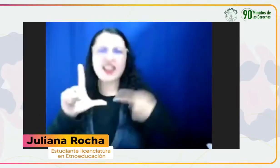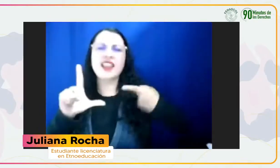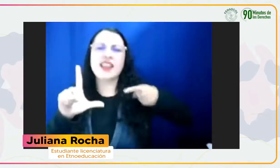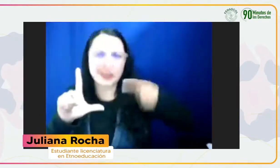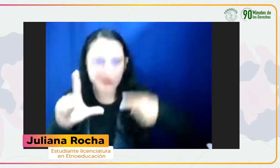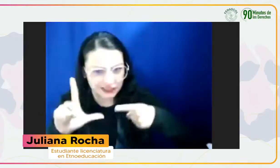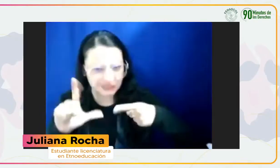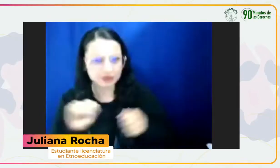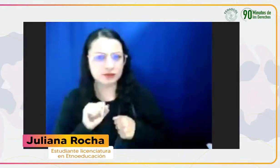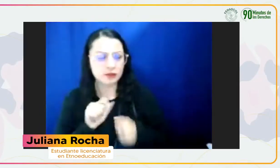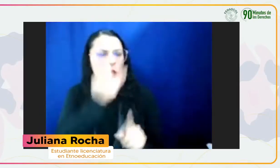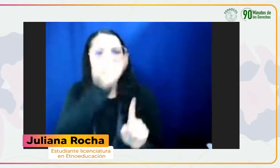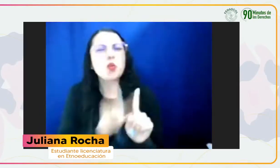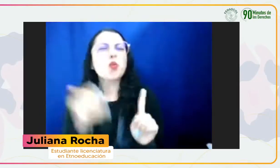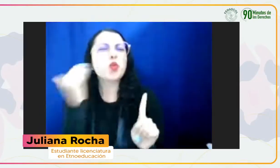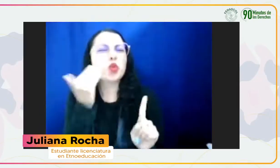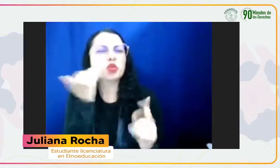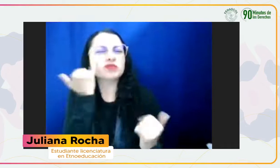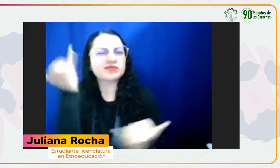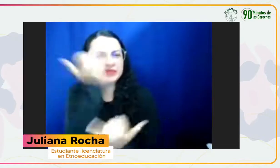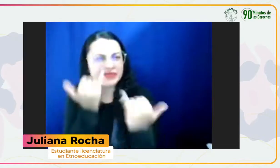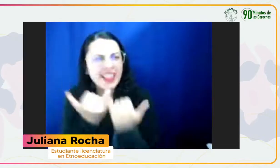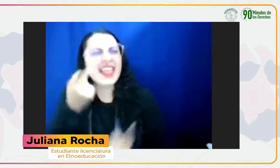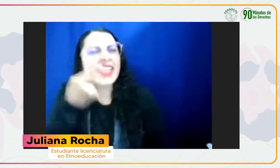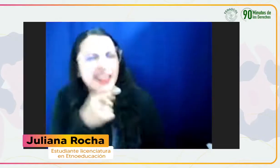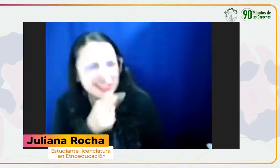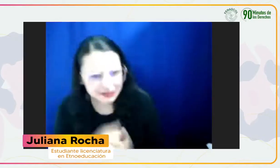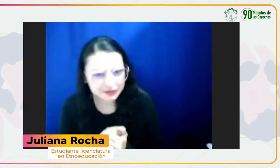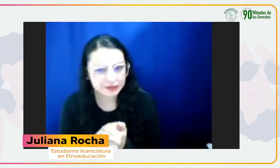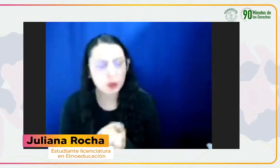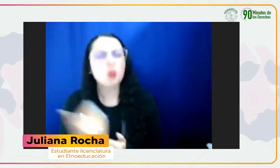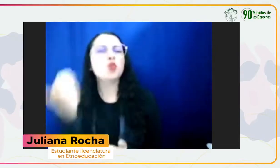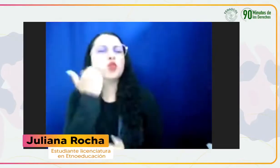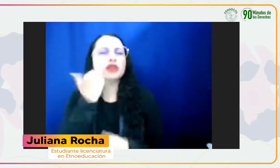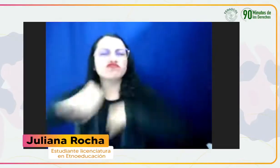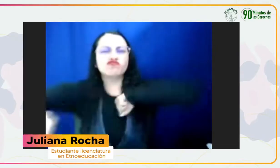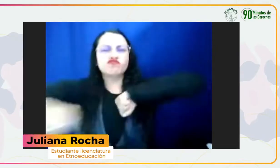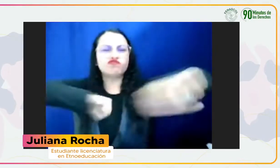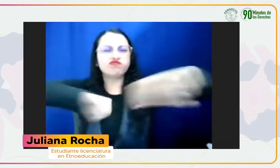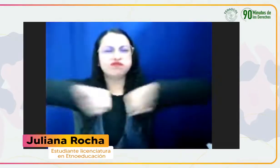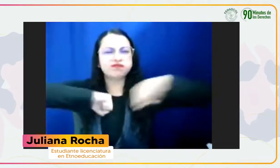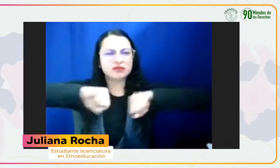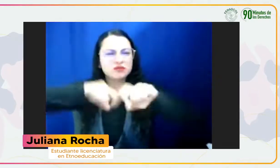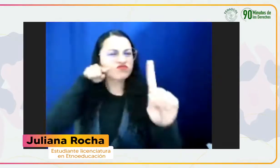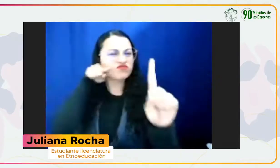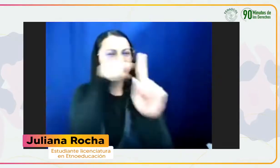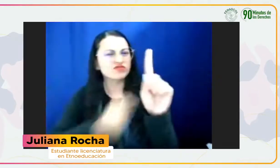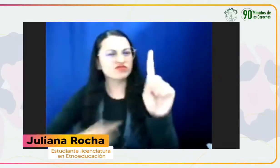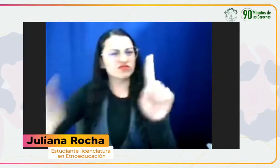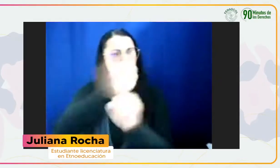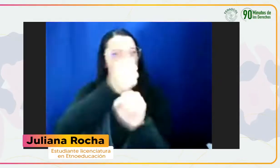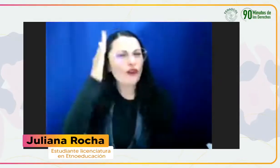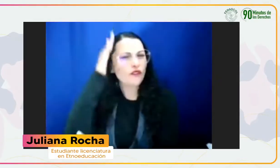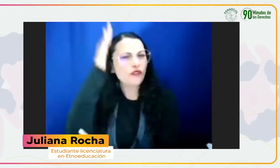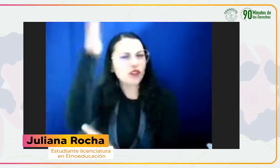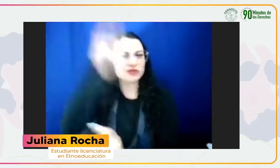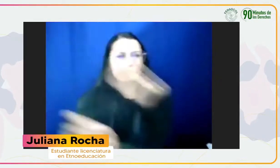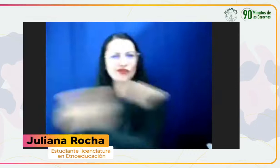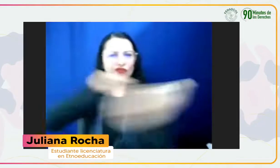Pues una de las causas puede ser, digamos, falta de educación o también temas de identidad. ¿Qué es esto? ¿Qué es este activismo? ¿Para